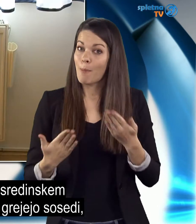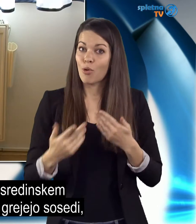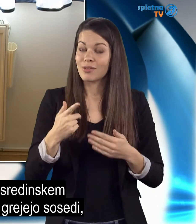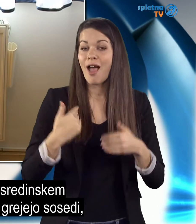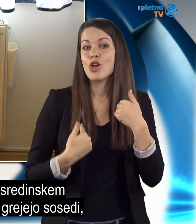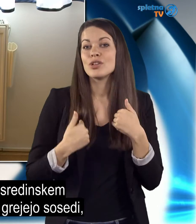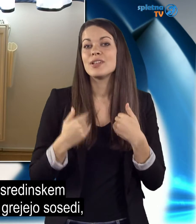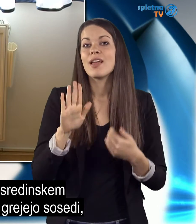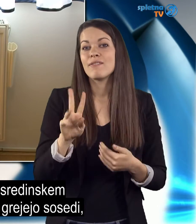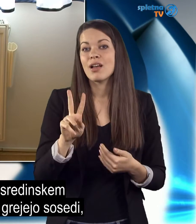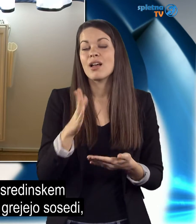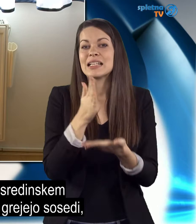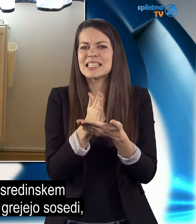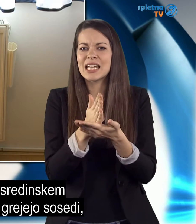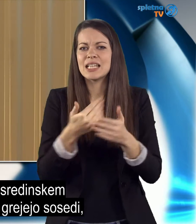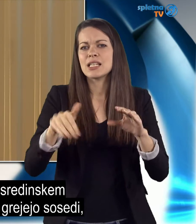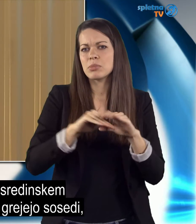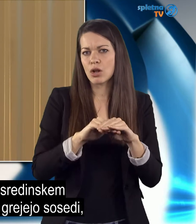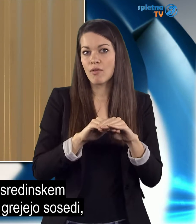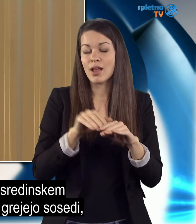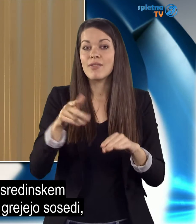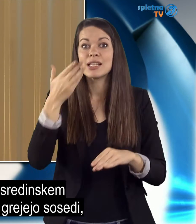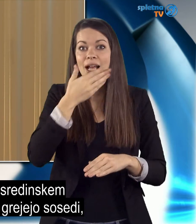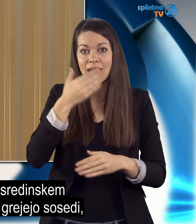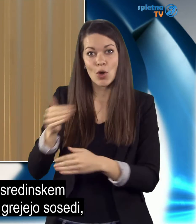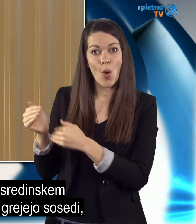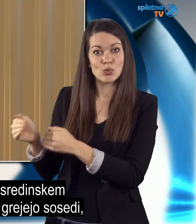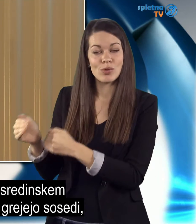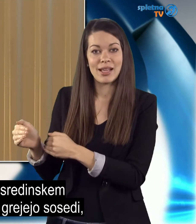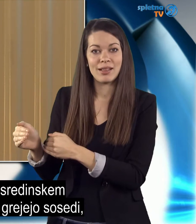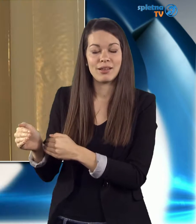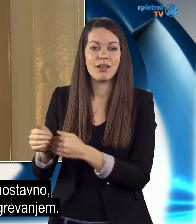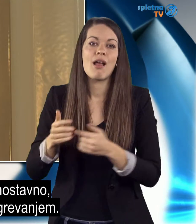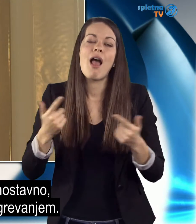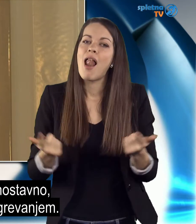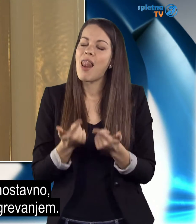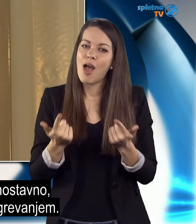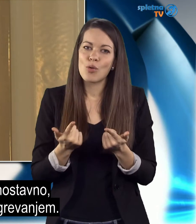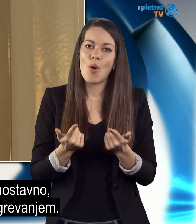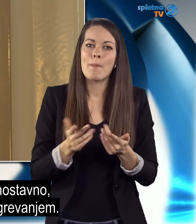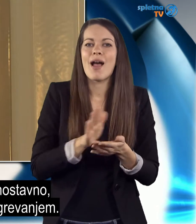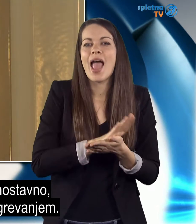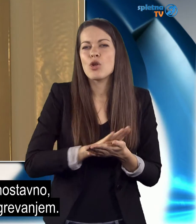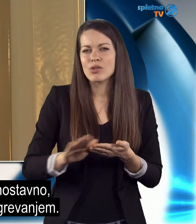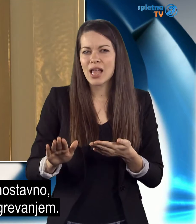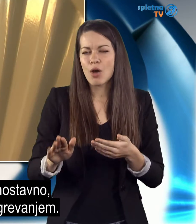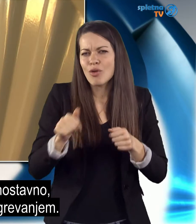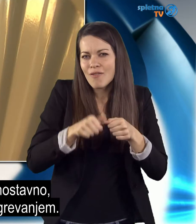Morda živite v sredinskem stanovanju in vas grejejo sosedi, lahko pa enostavno varčujete z